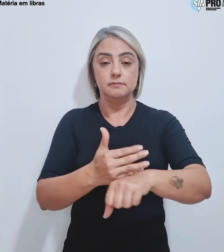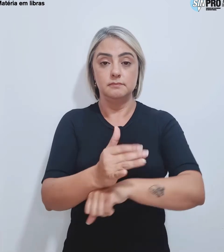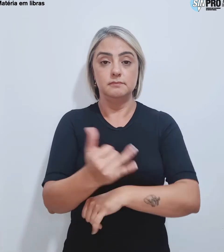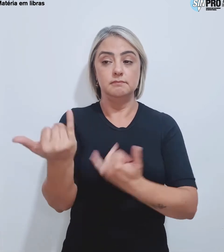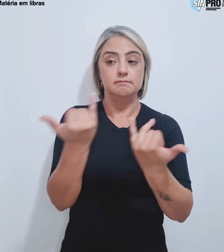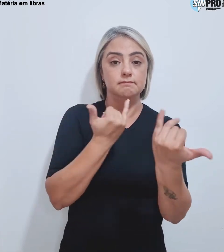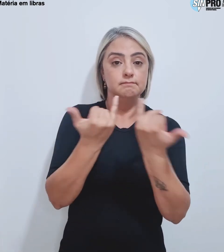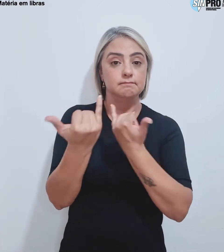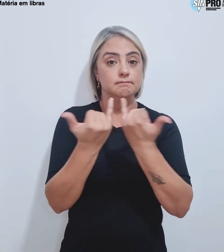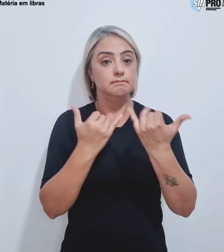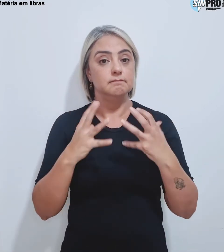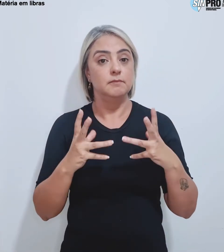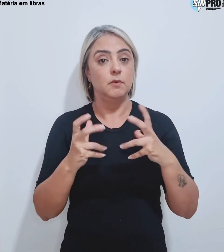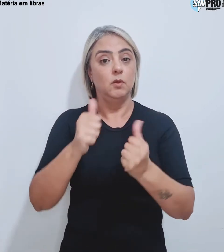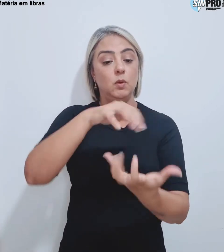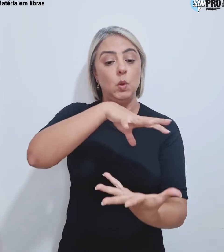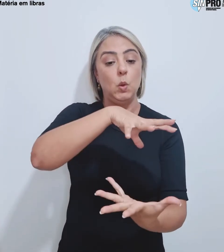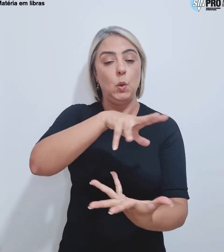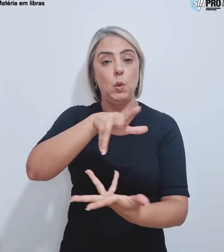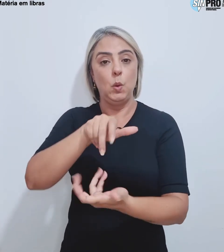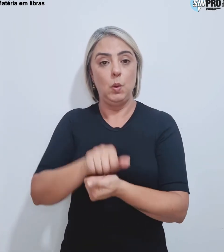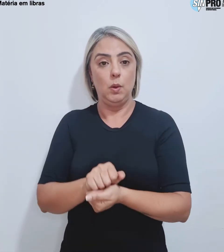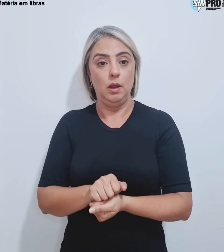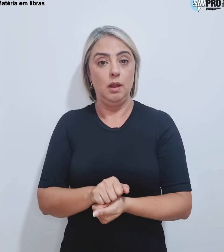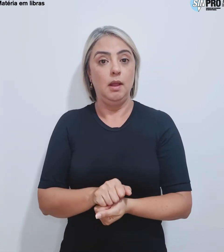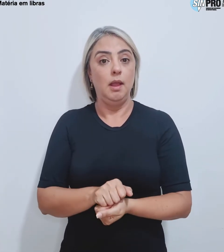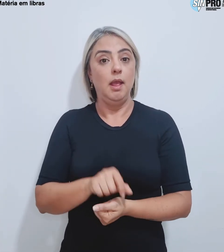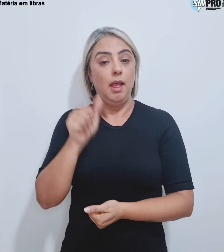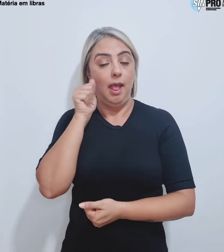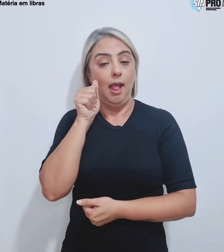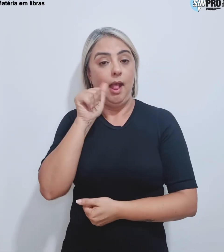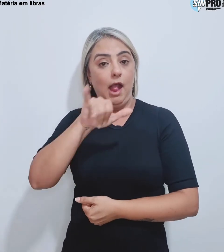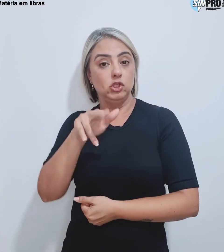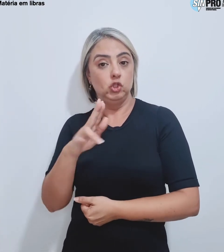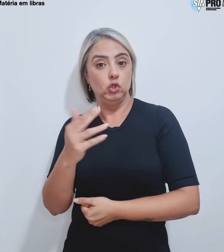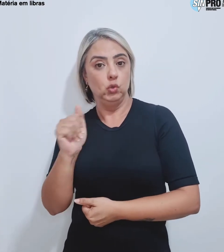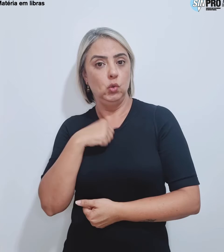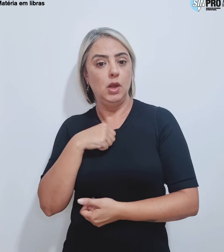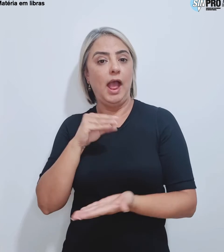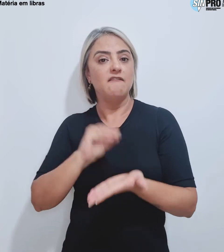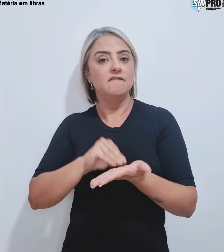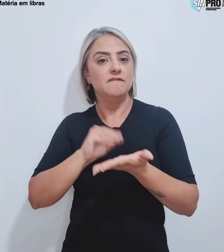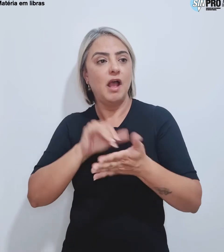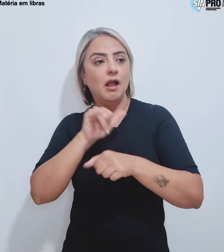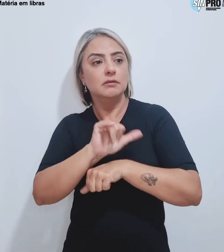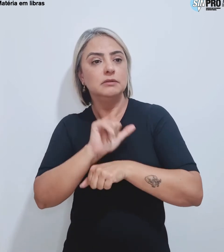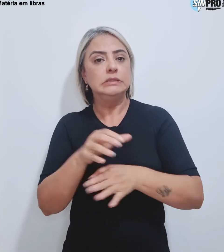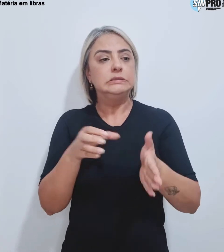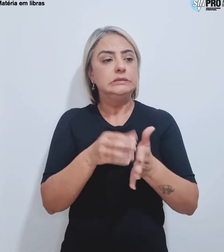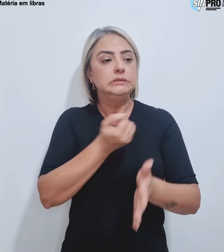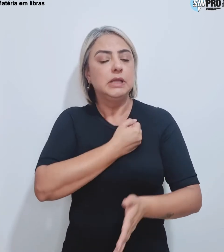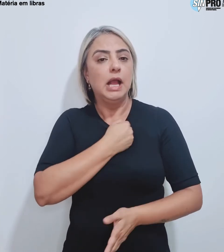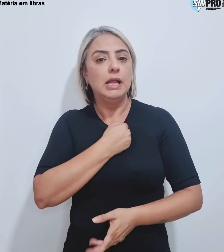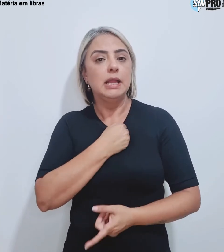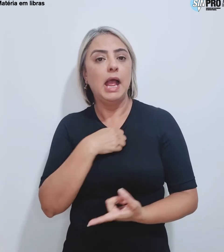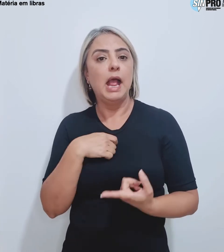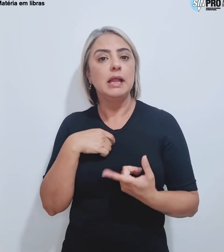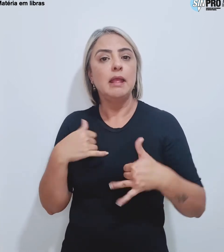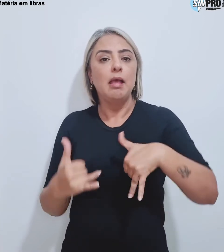acesso à informação em todo o mundo. Segundo ela, a ausência de dados ameaça a